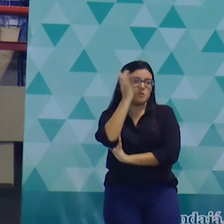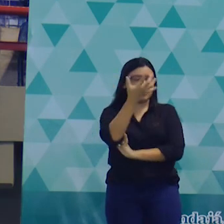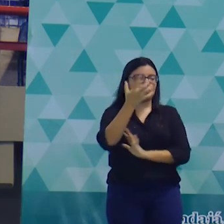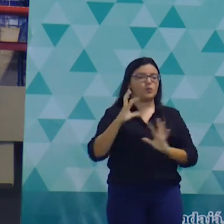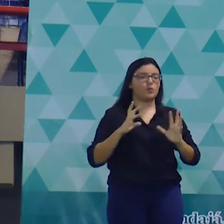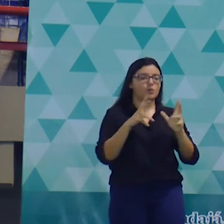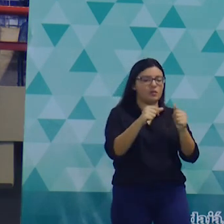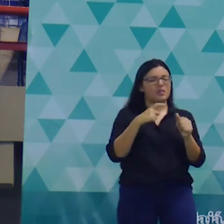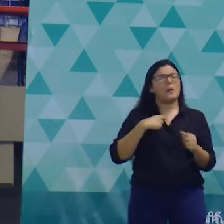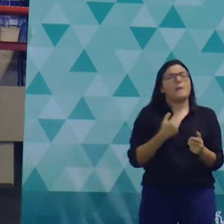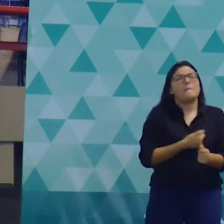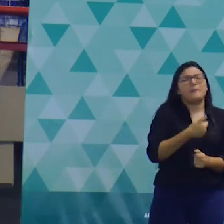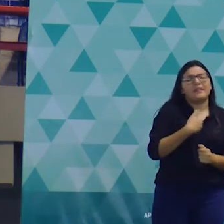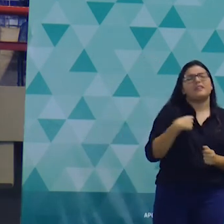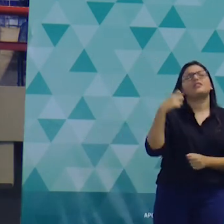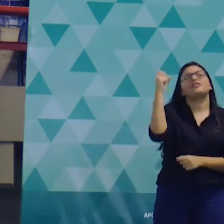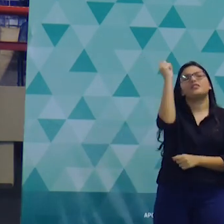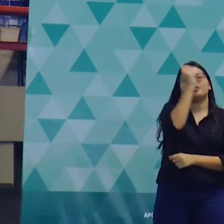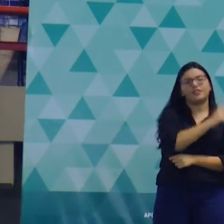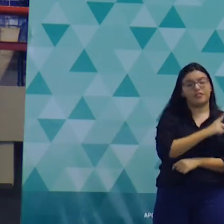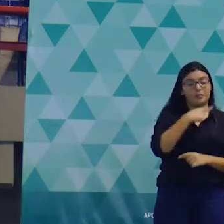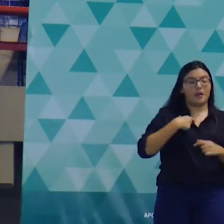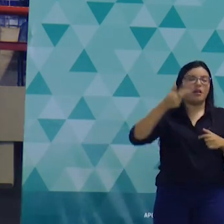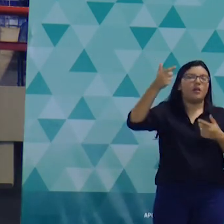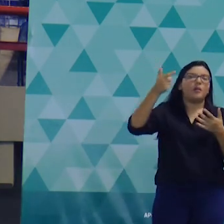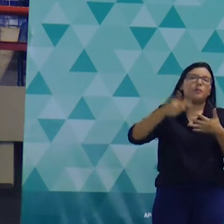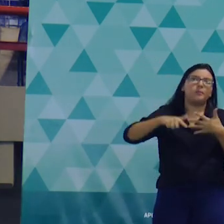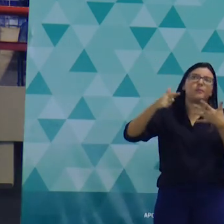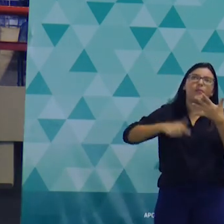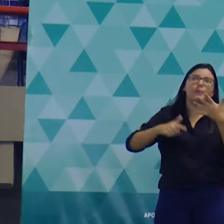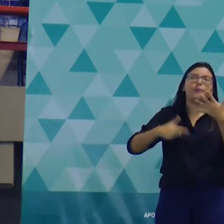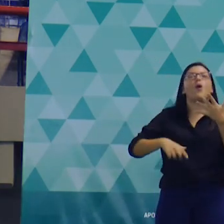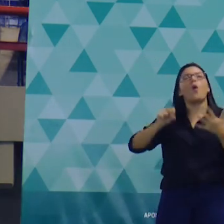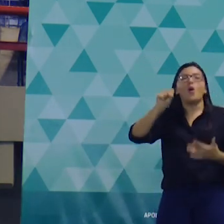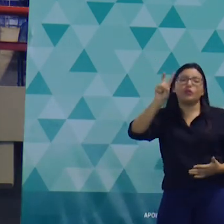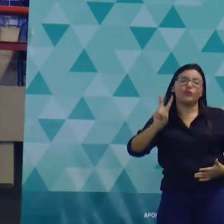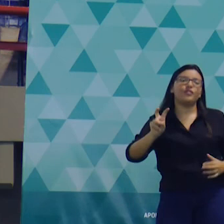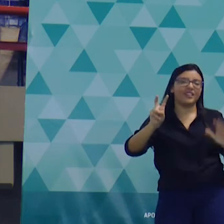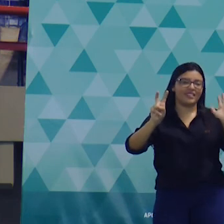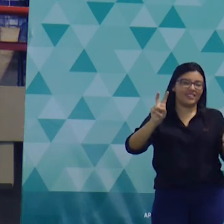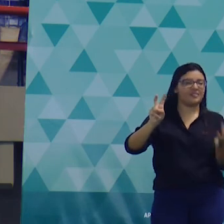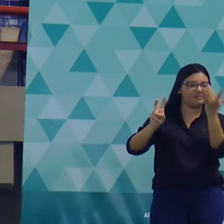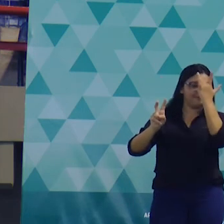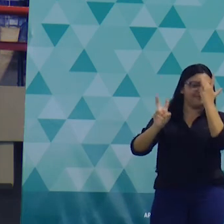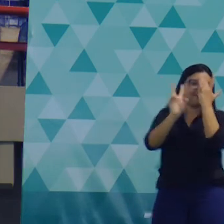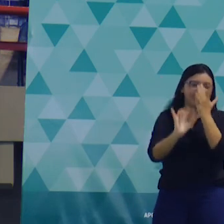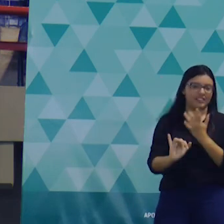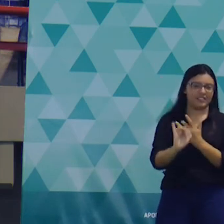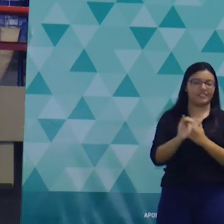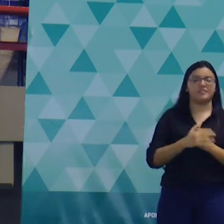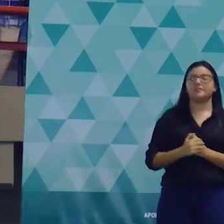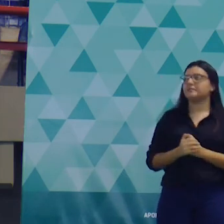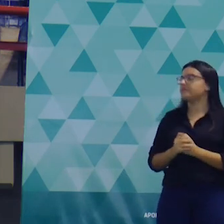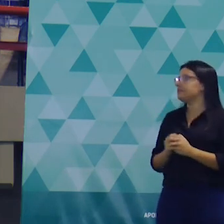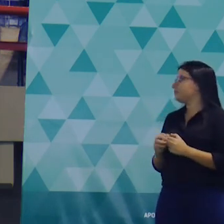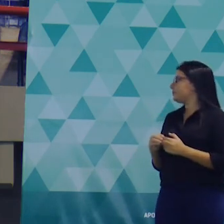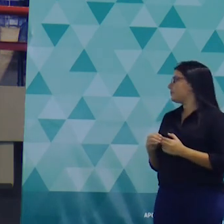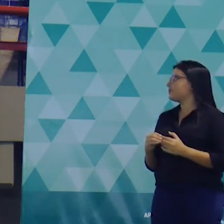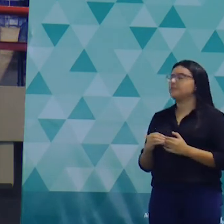não vai ter uma certa dificuldade. Mas eu vou repetir isso aqui umas 8 vezes. Então você vai acabar decorando essa sequência.